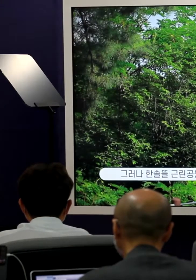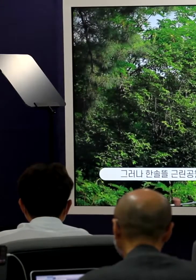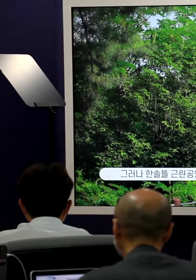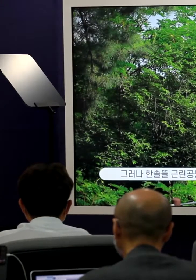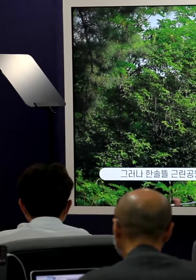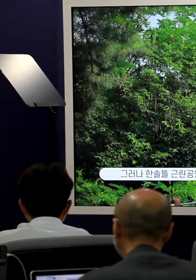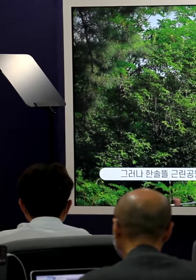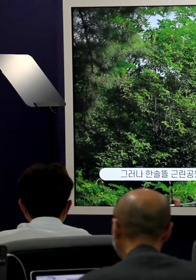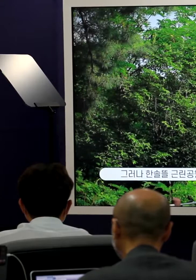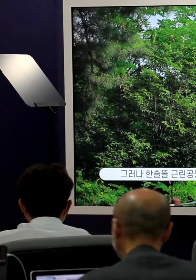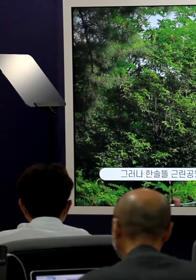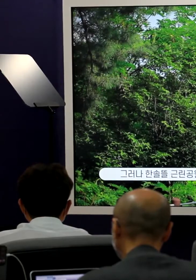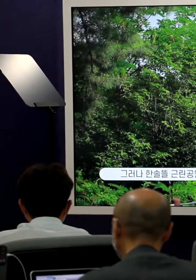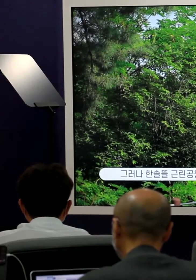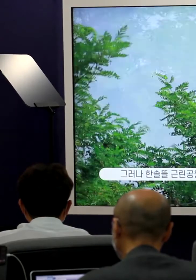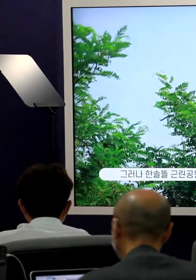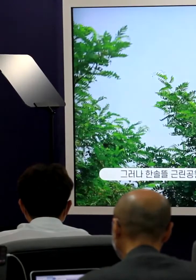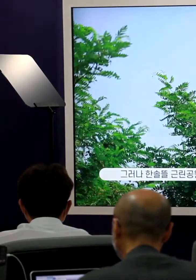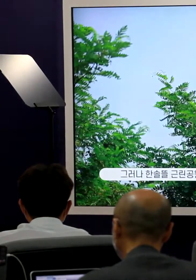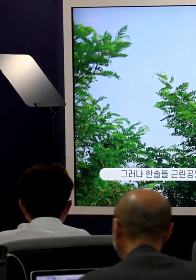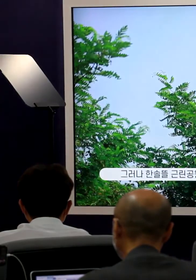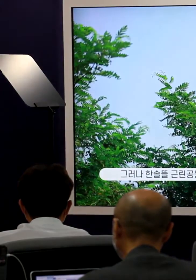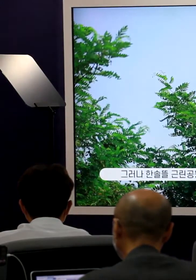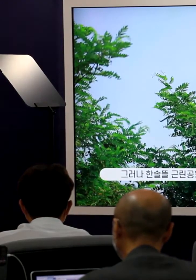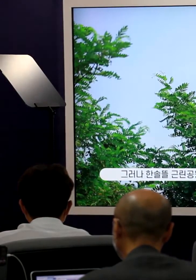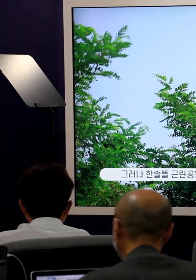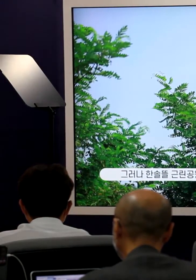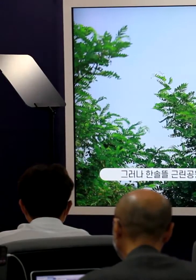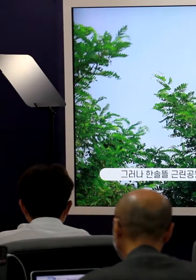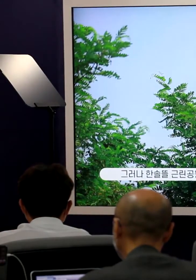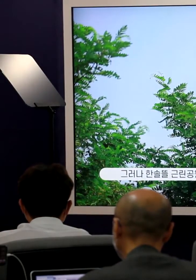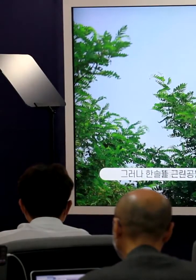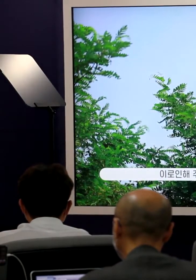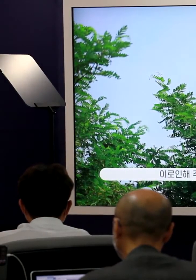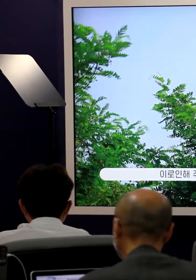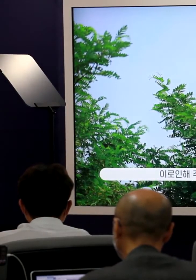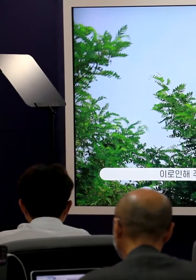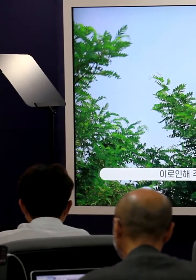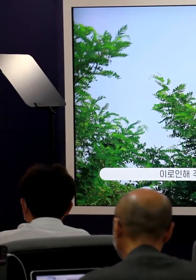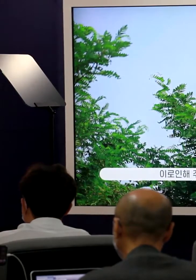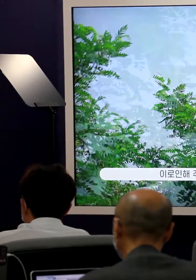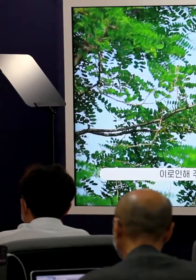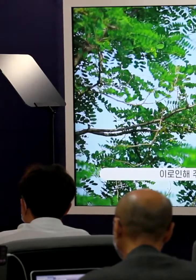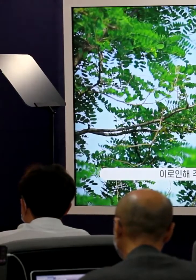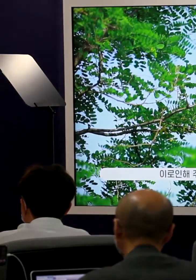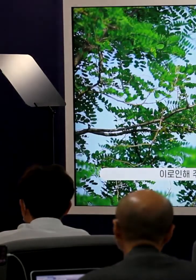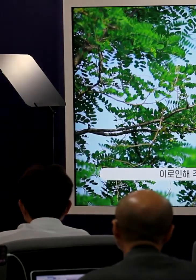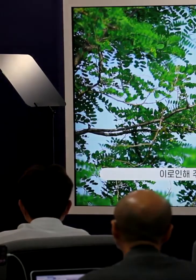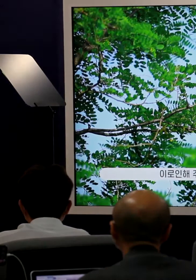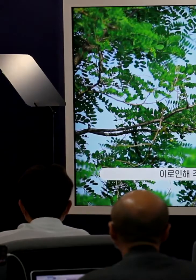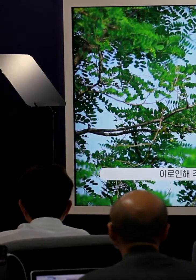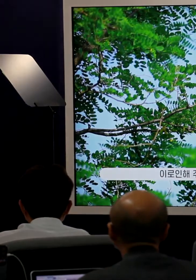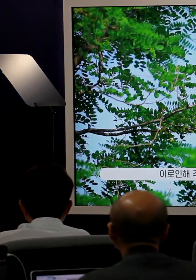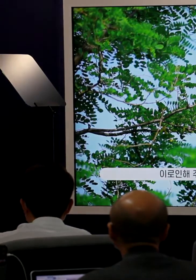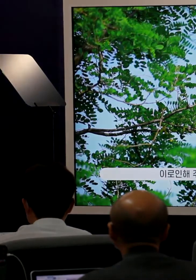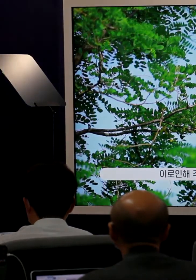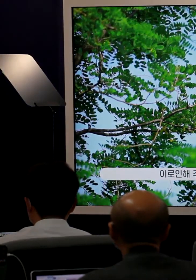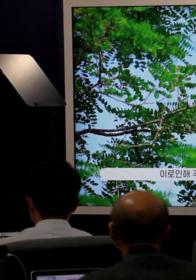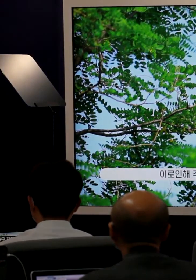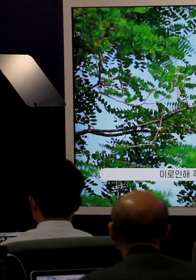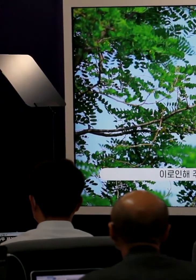근린공원 등 주변 근린공원에 아카시아 나무가 너무 많이 있어 이로 인해 주변의 다른 나무들이 고사할까